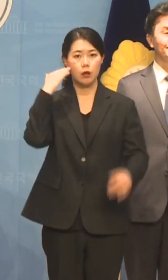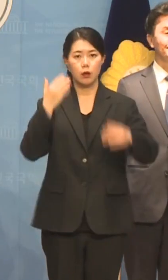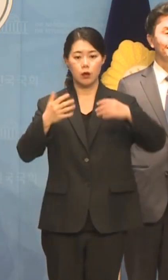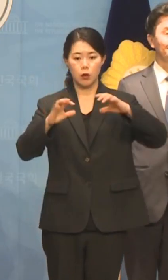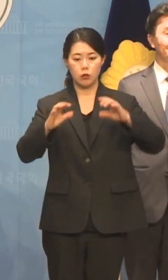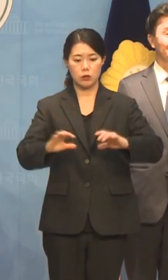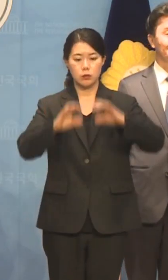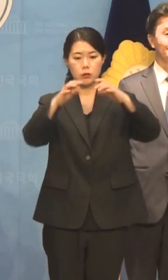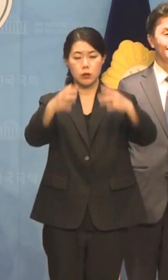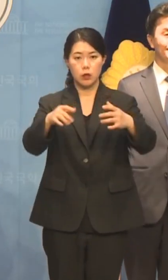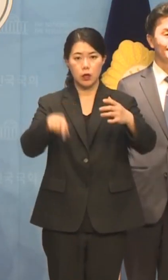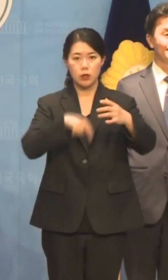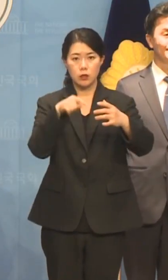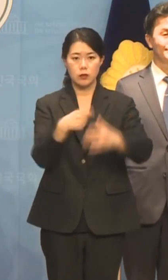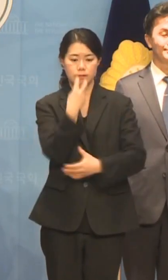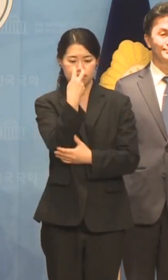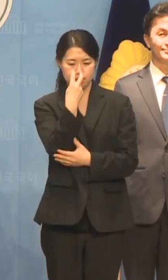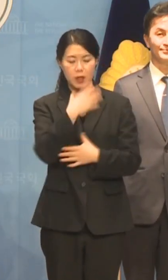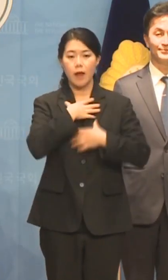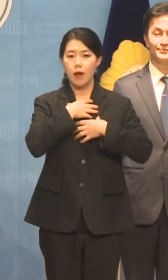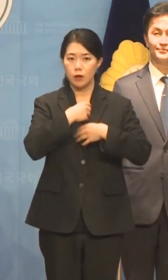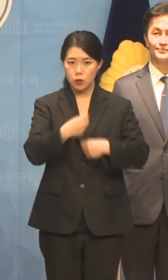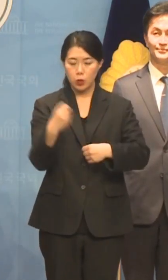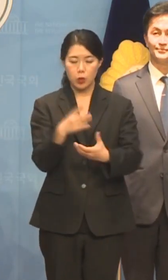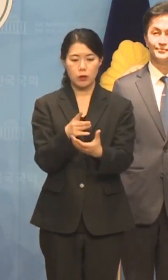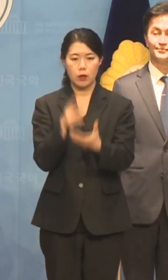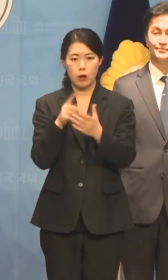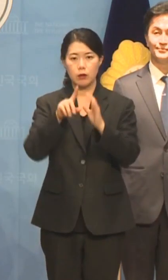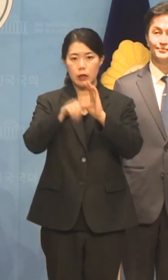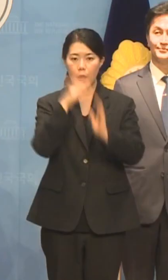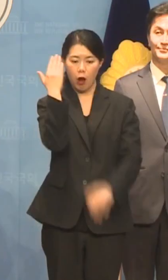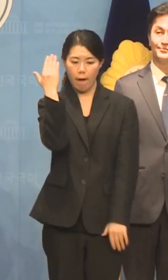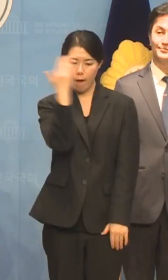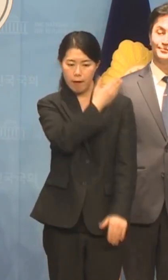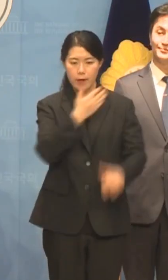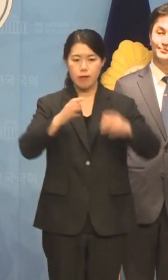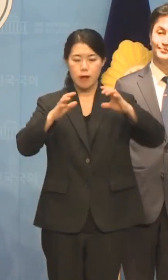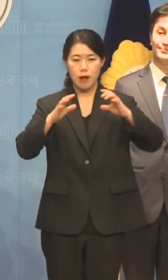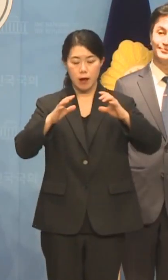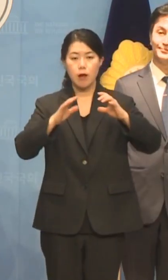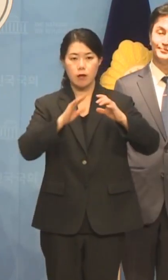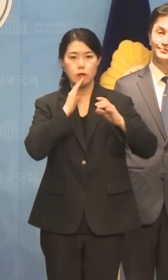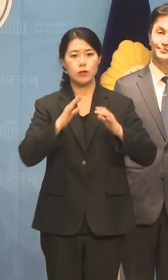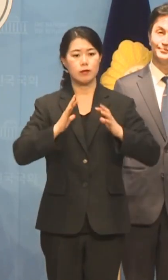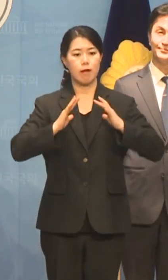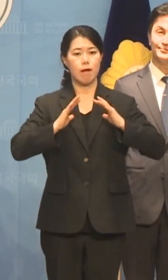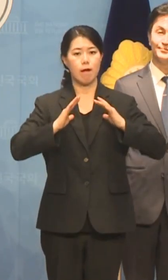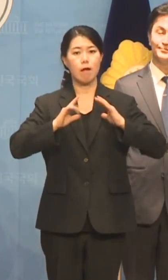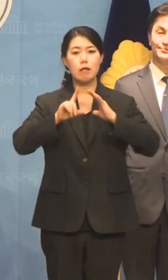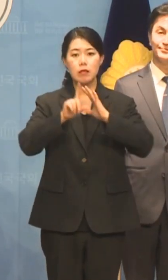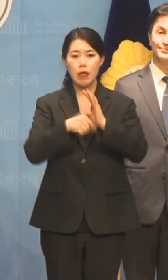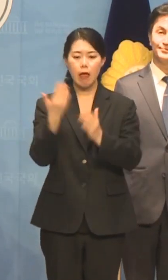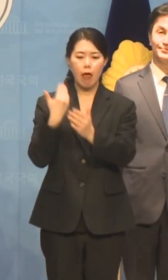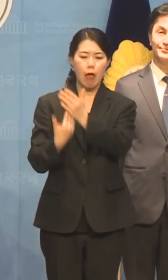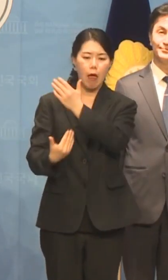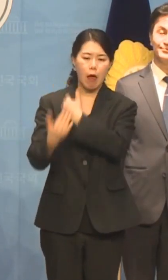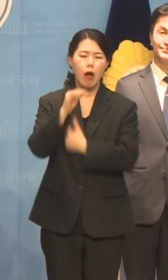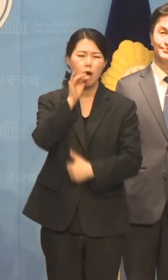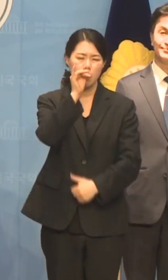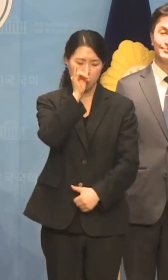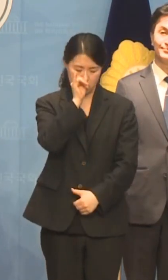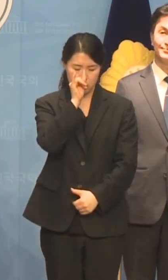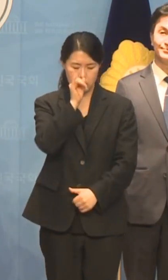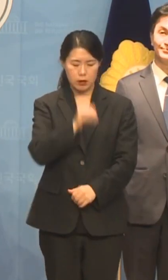전 세계에서 치안이 안전하고 테러의 청정국임을 자랑하는 그런 때가 어느덧 옛말이